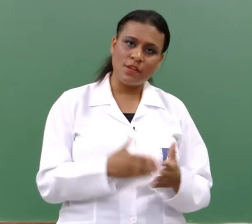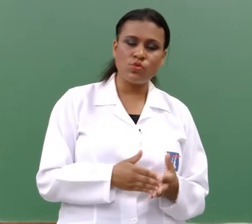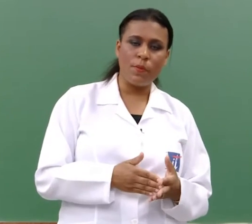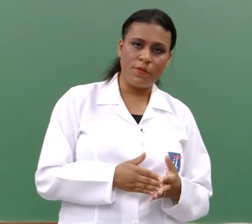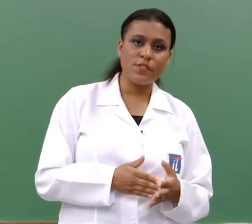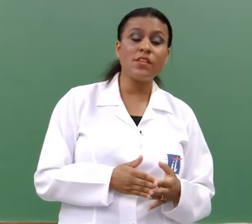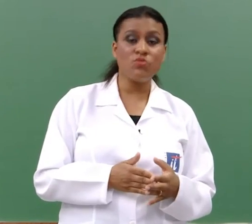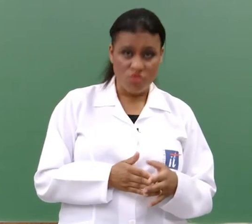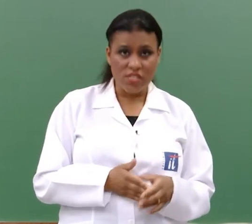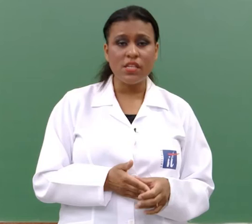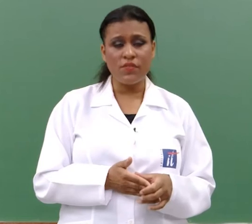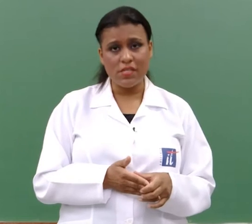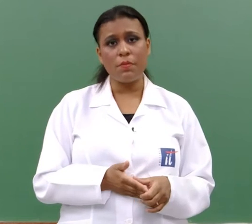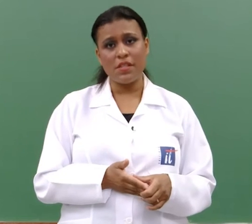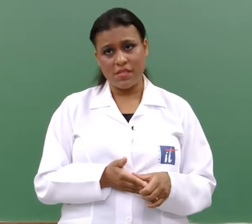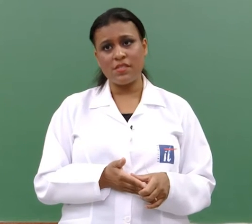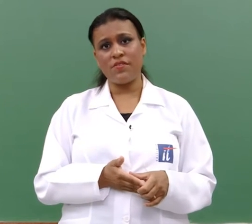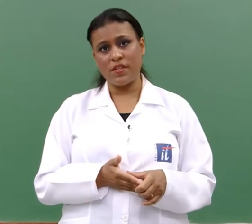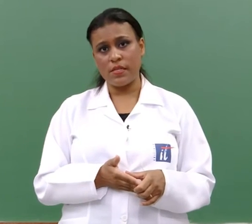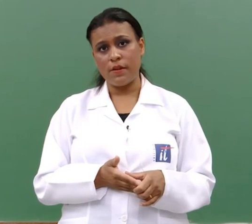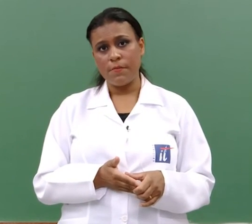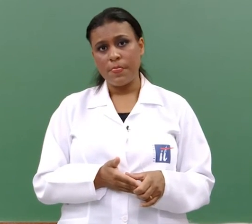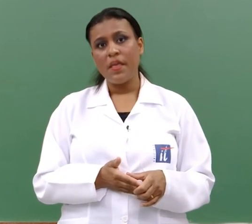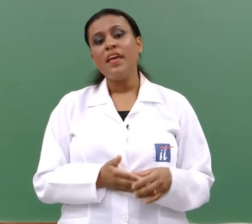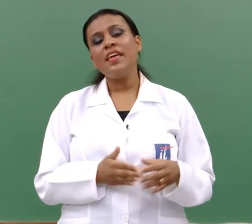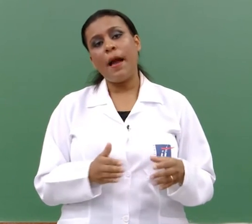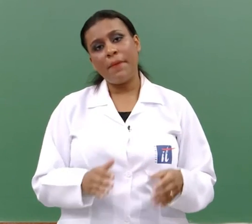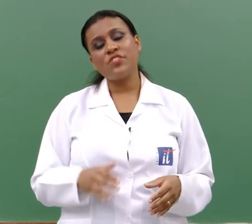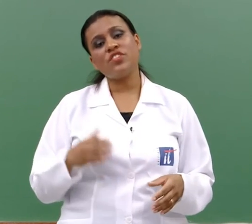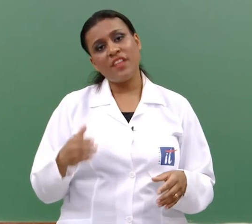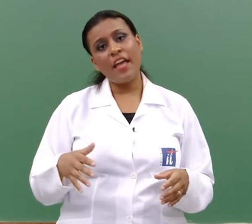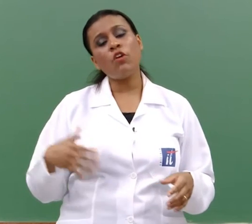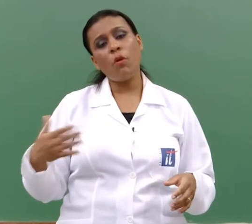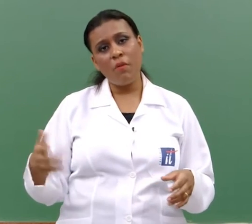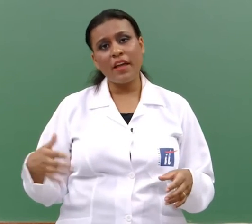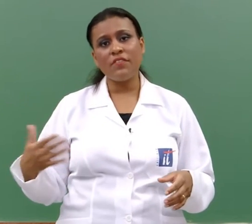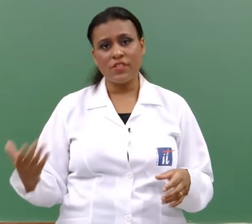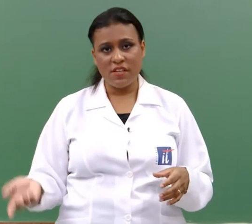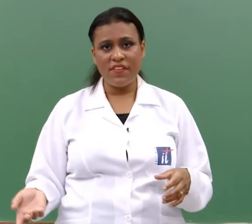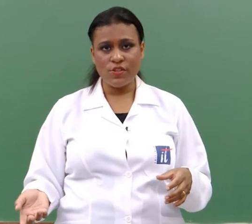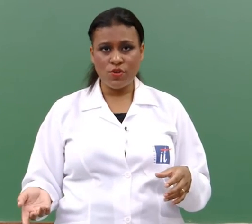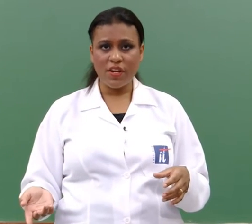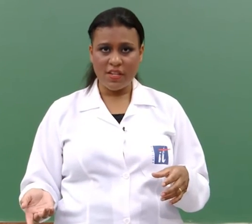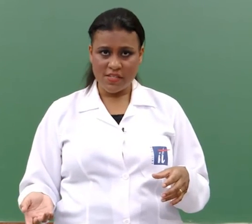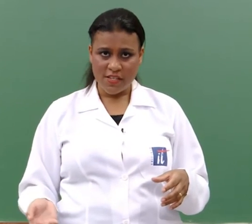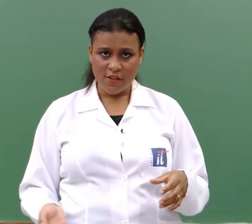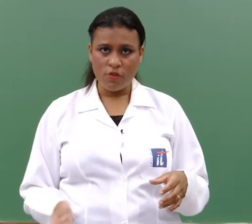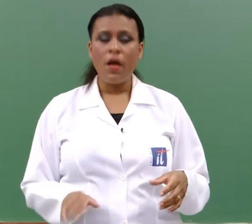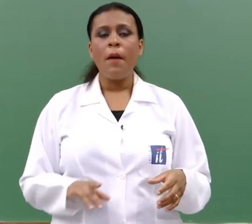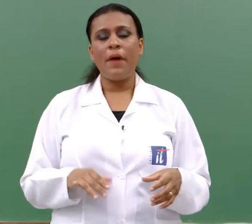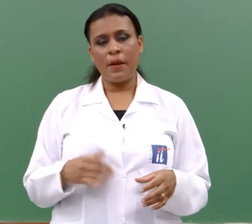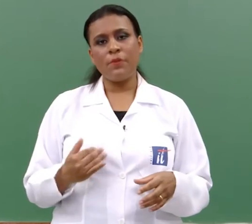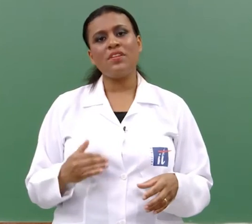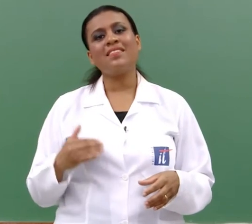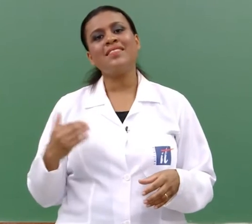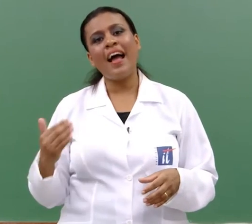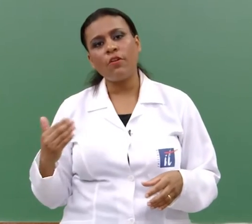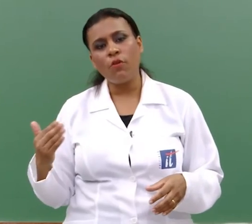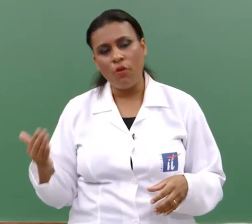sua profissão diz que você precisa fazer. E a partir daí, como é que você vai se organizando para poder dar